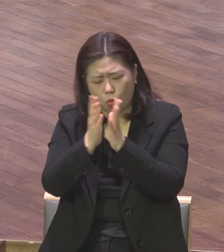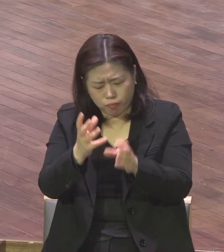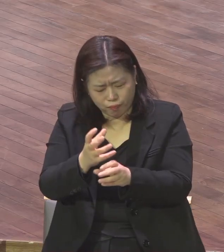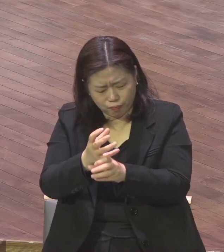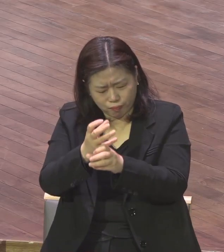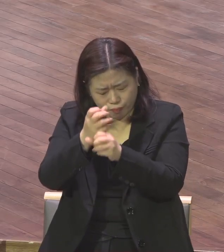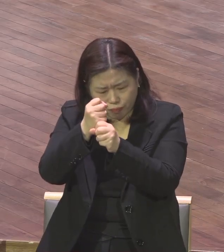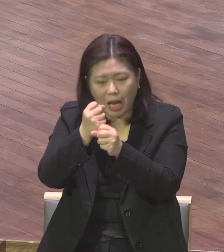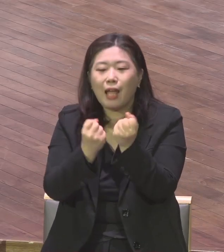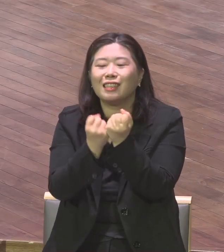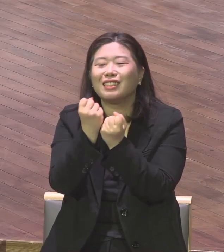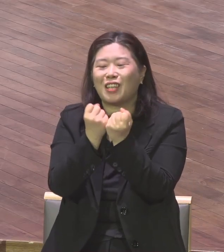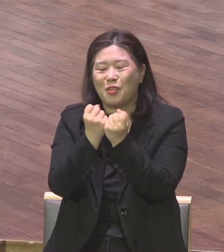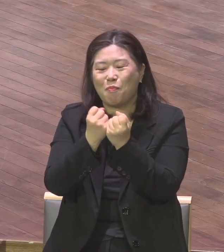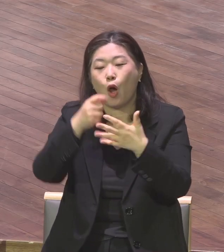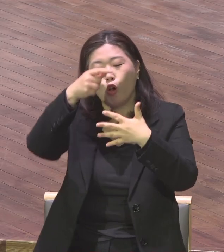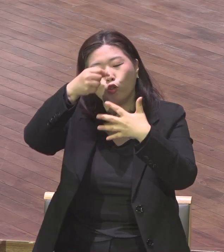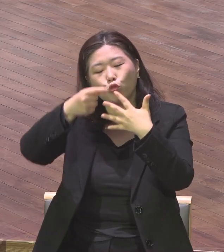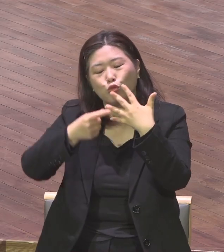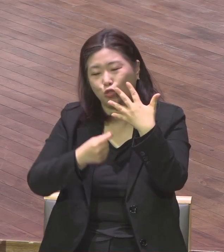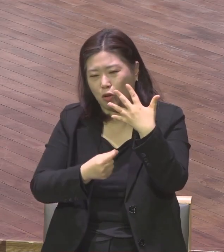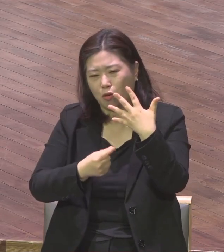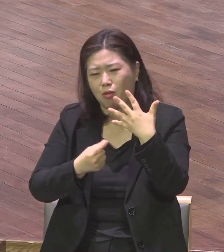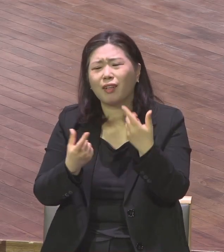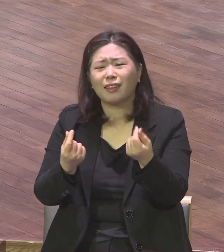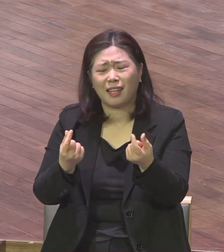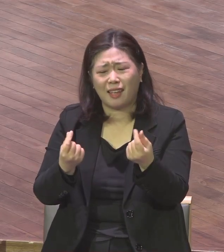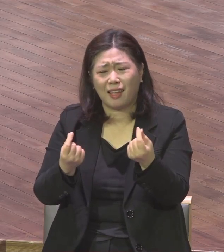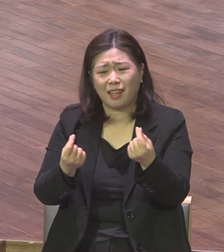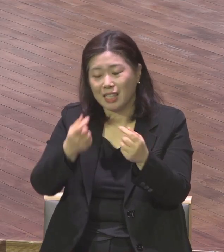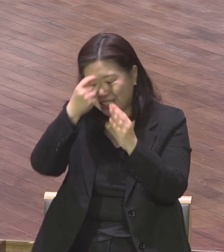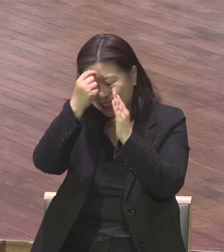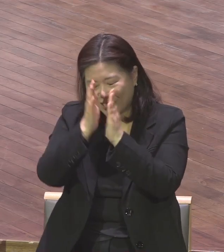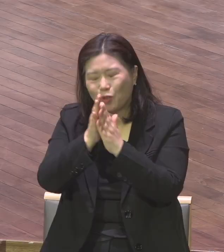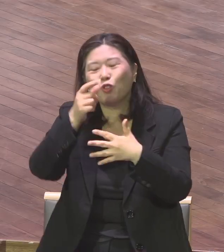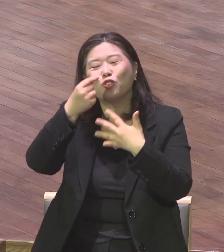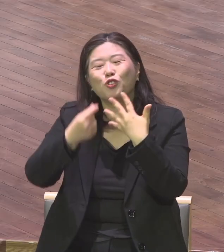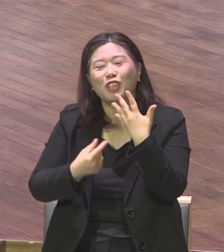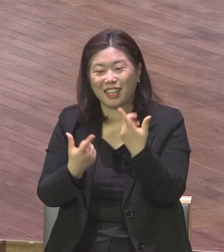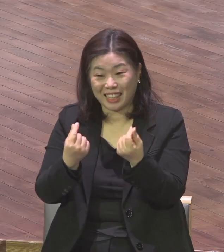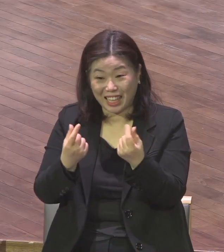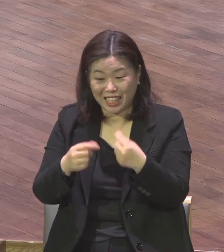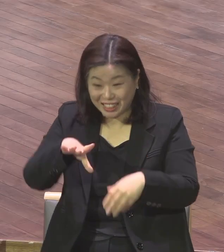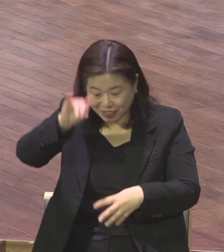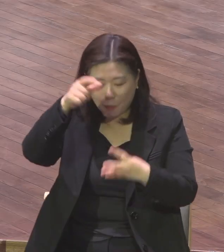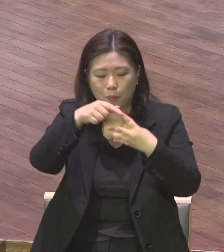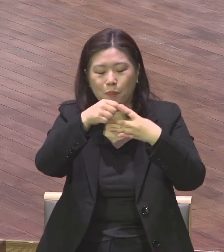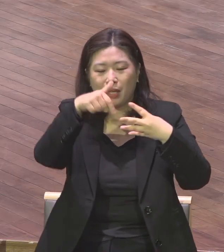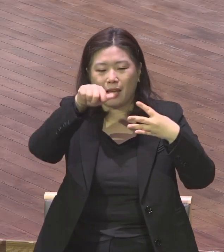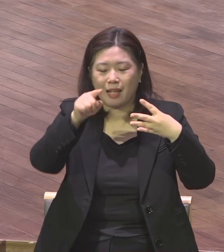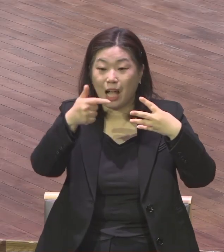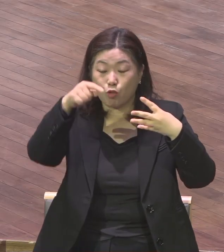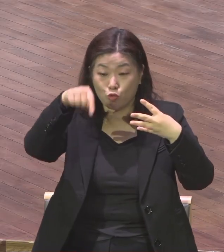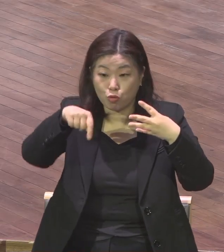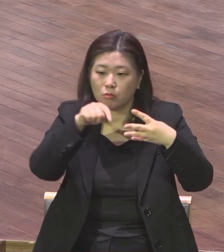하는지를 나타내주는 기도 순서예요. 기도 순서. 이 간구라는 말은요, 우리 힘으로 할 수